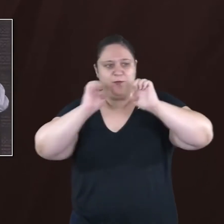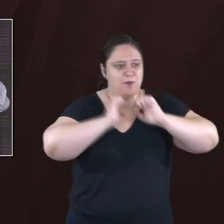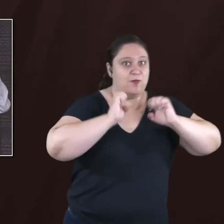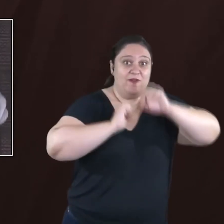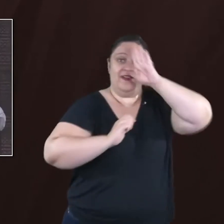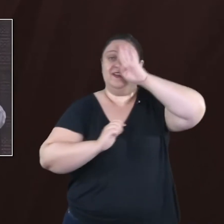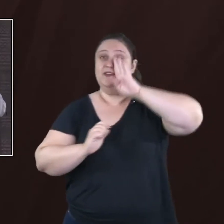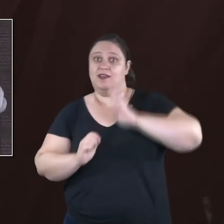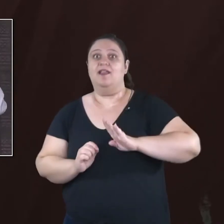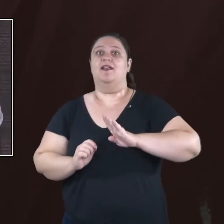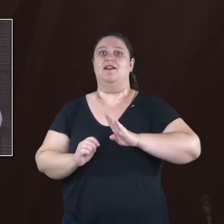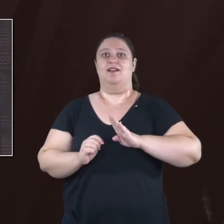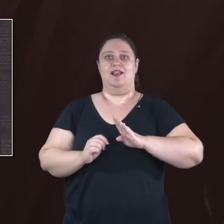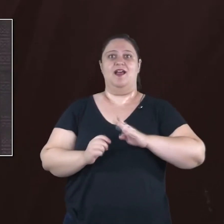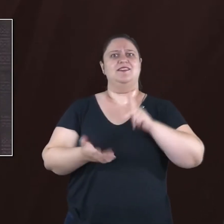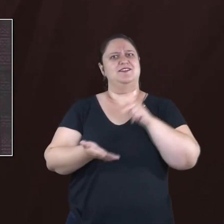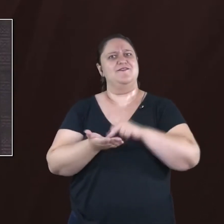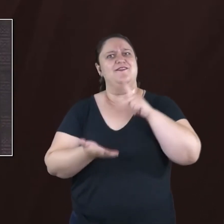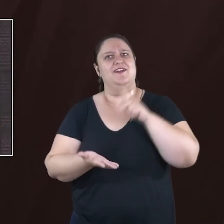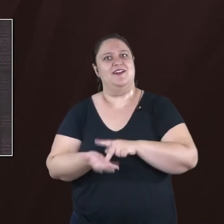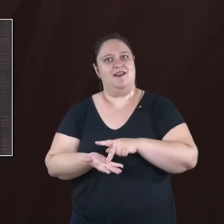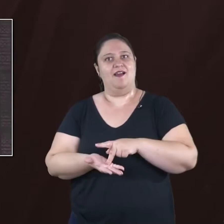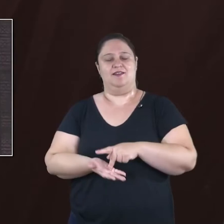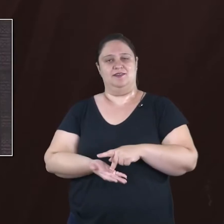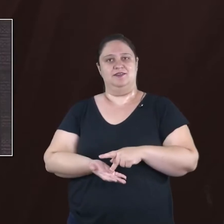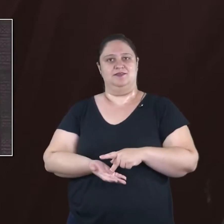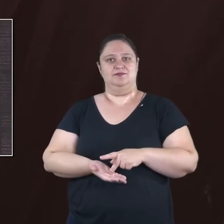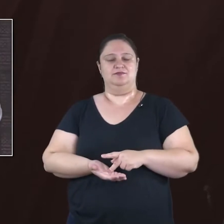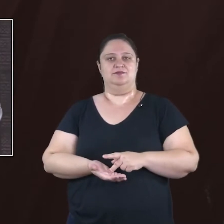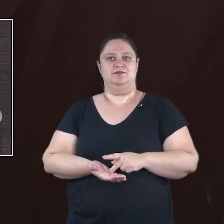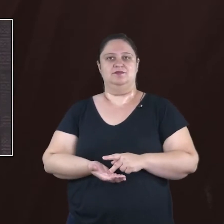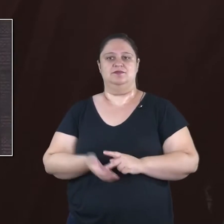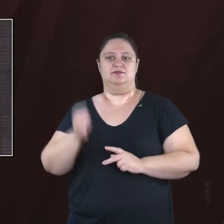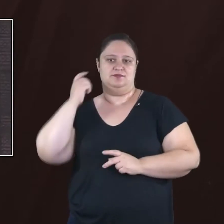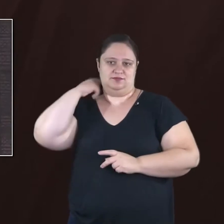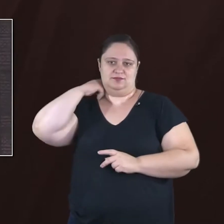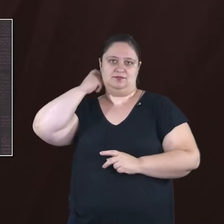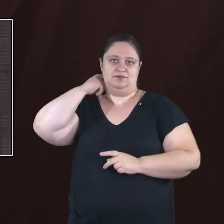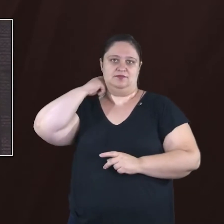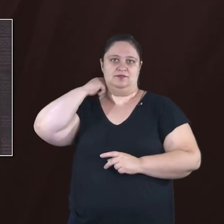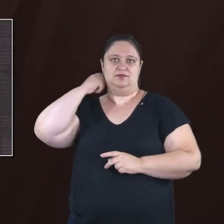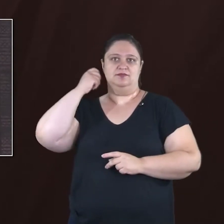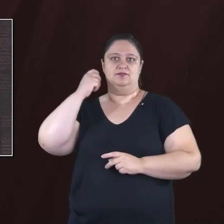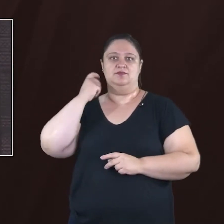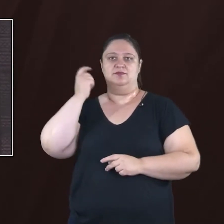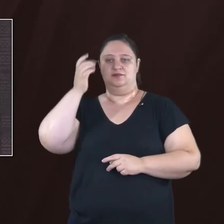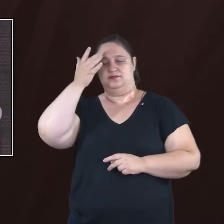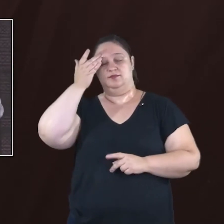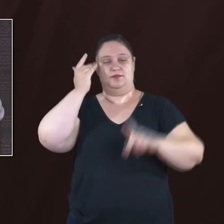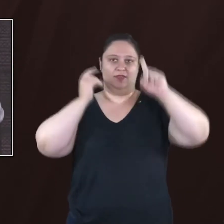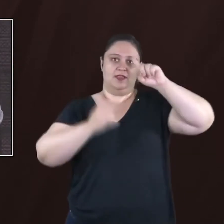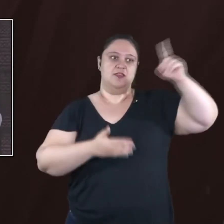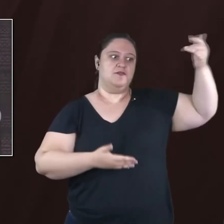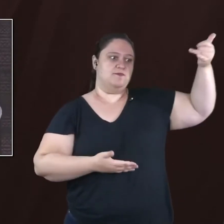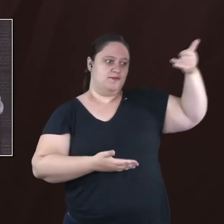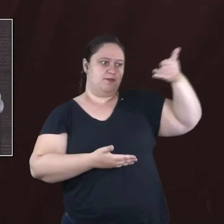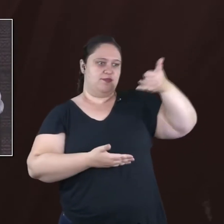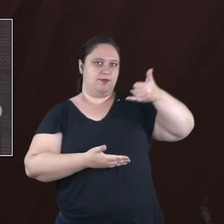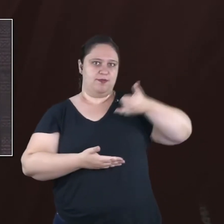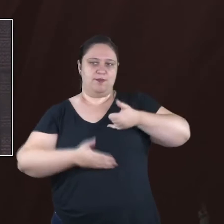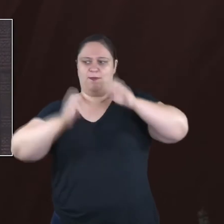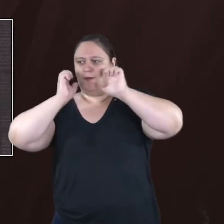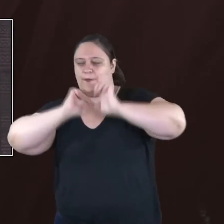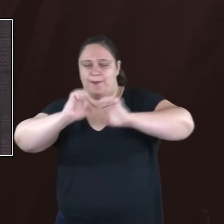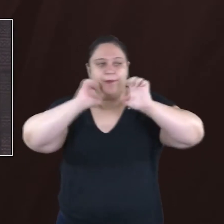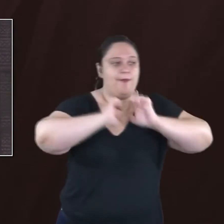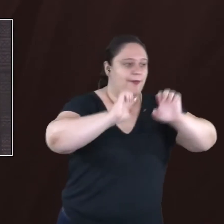verdadeiro produto de altíssima qualidade, né, de altíssima eficácia. Queridos irmãos, essa é a